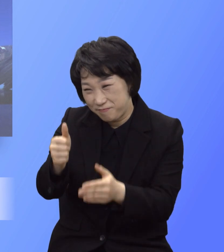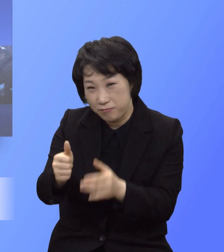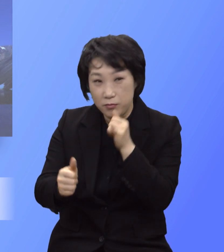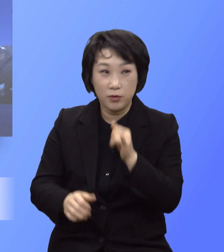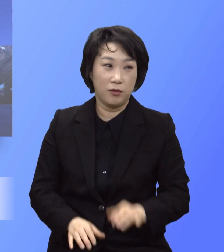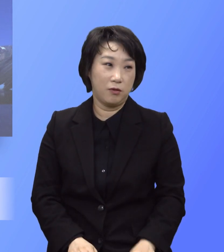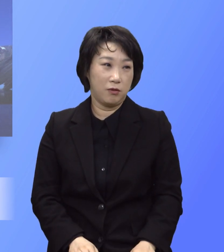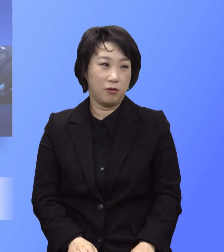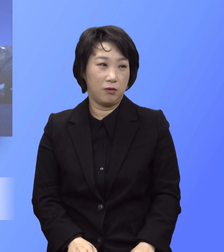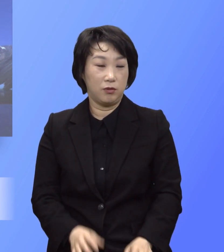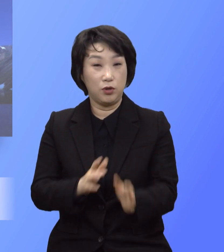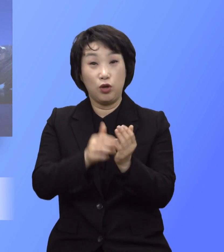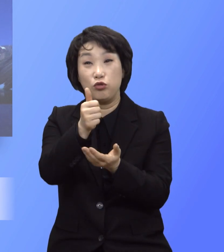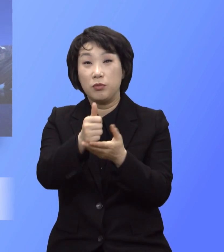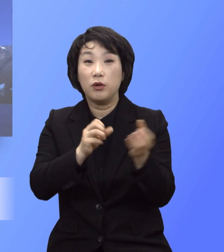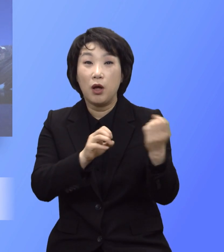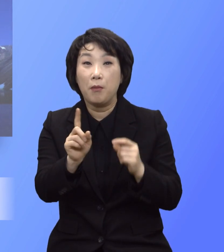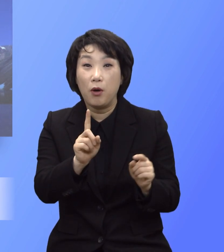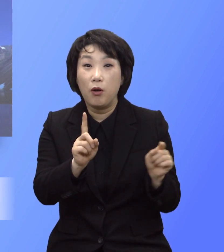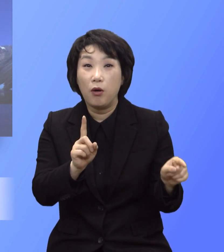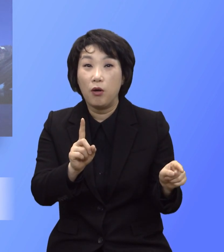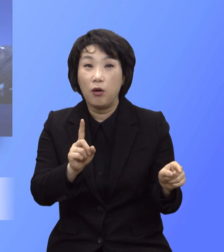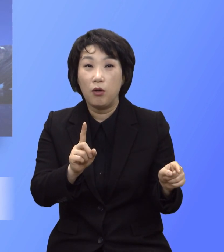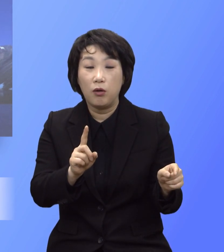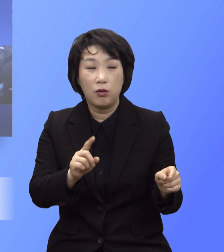말했어. 예수님께서 뭐라고 하느냐